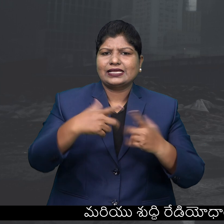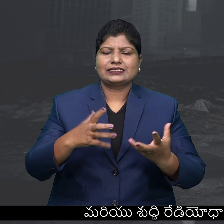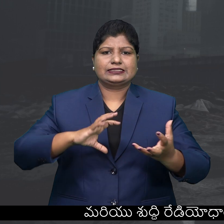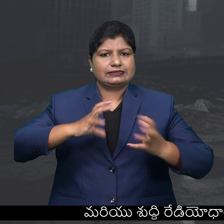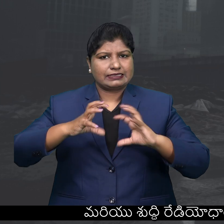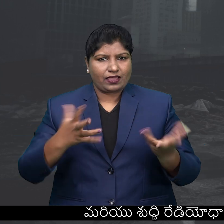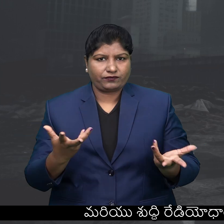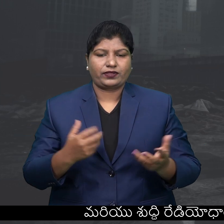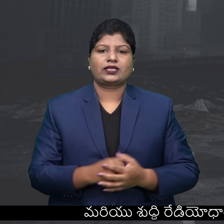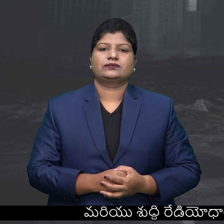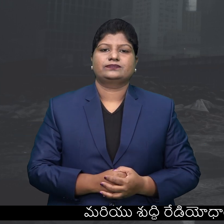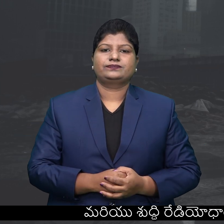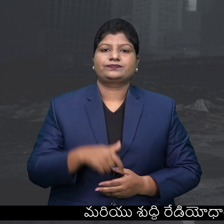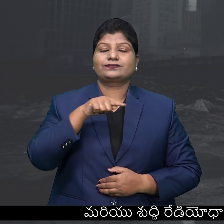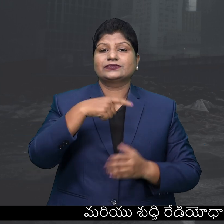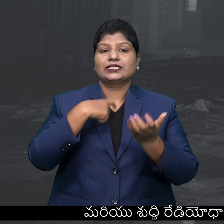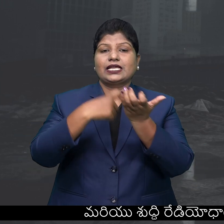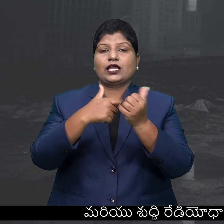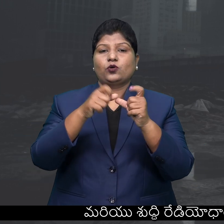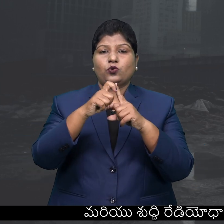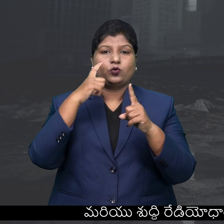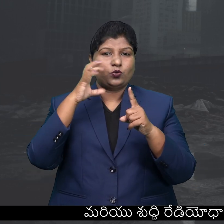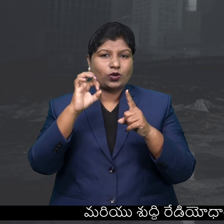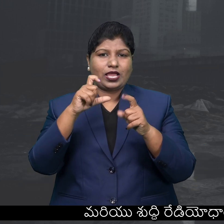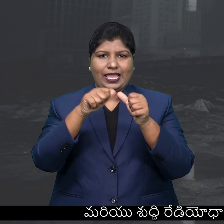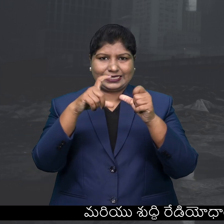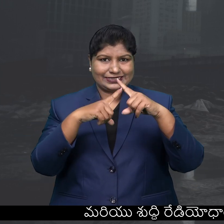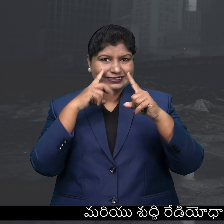శుద్ధి రేడియోధార్మిక కాలుష్యానికి కారణమవుతుంది.